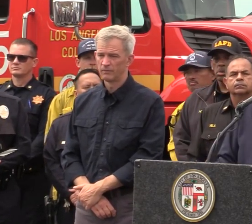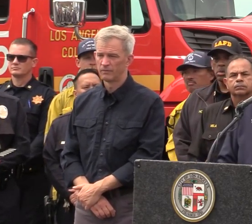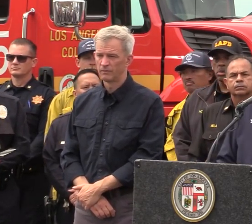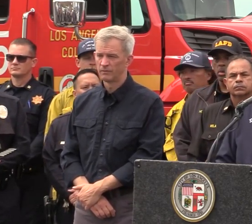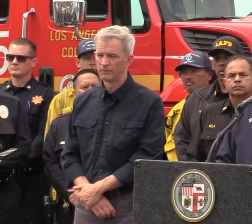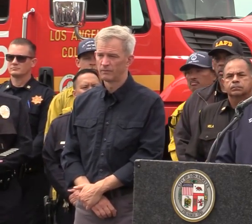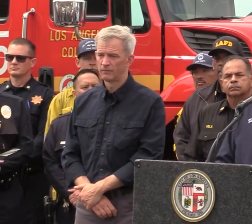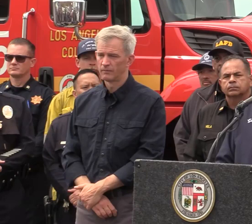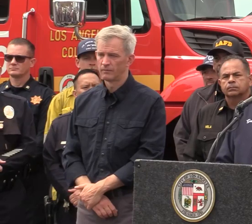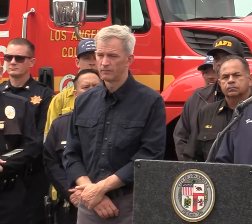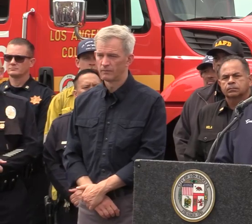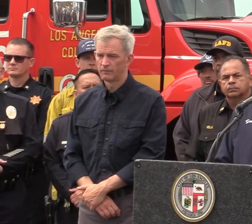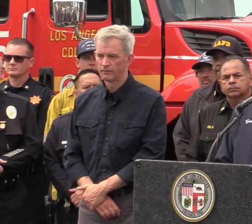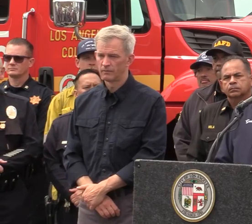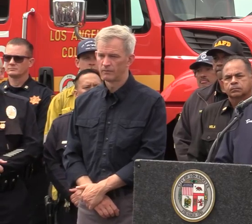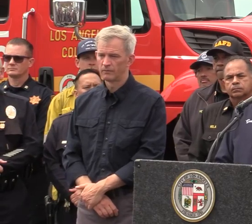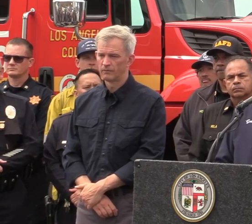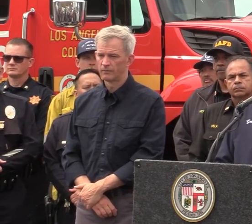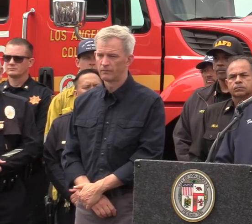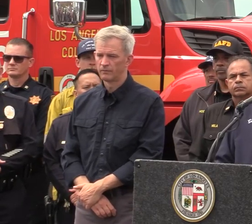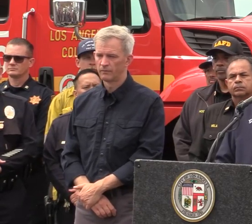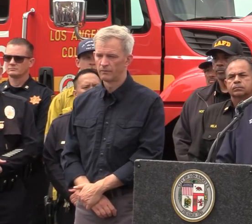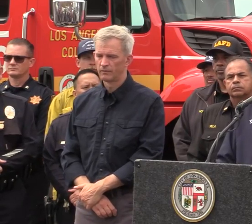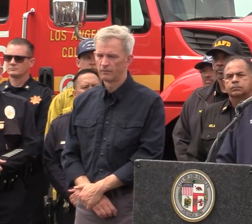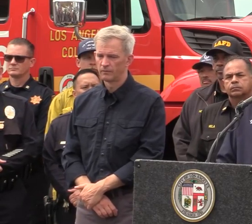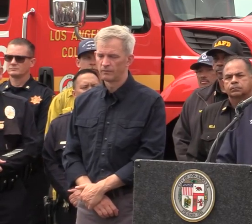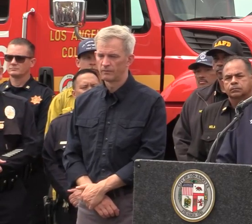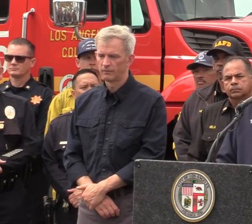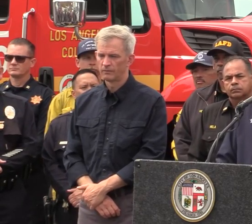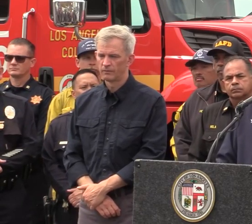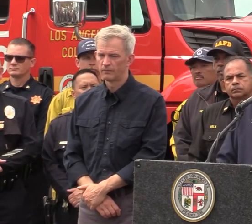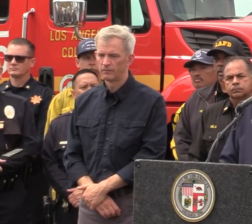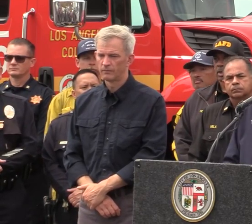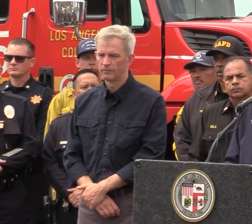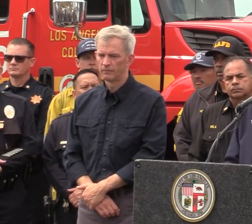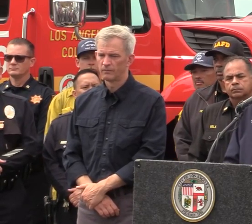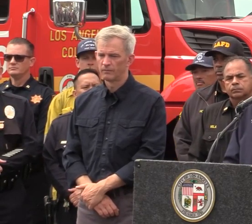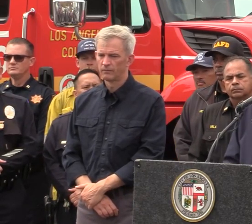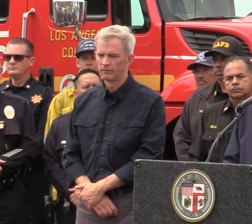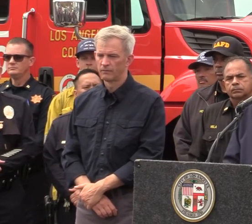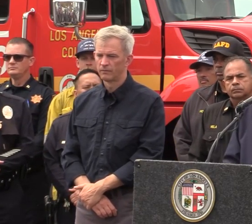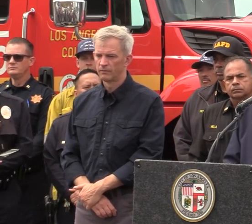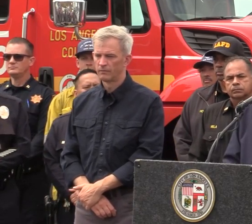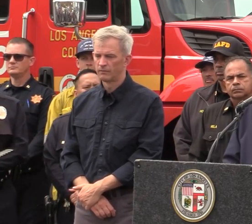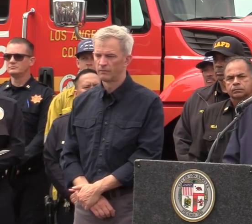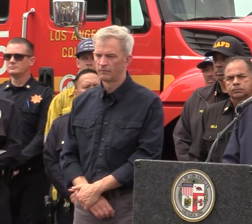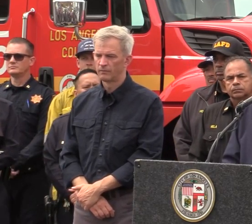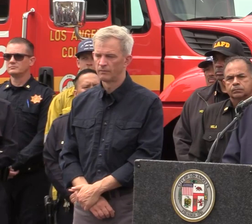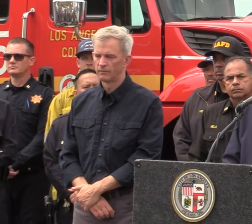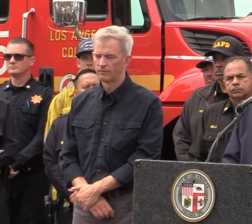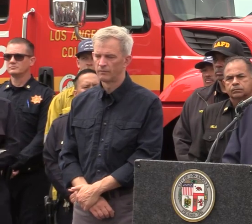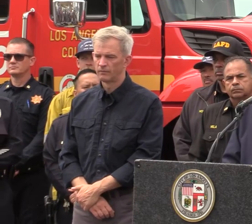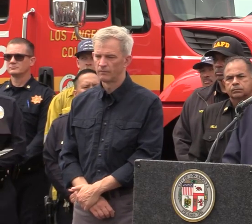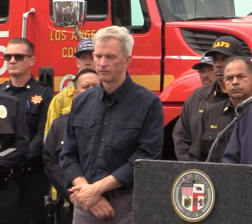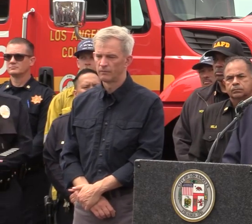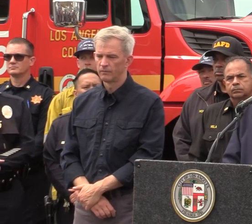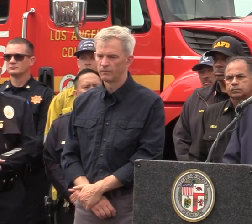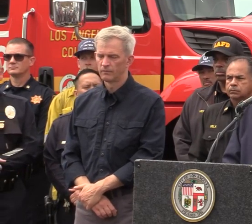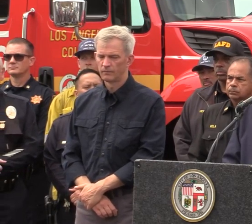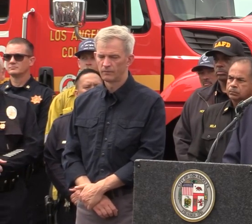Los Ángeles, pero hay órdenes en el condado de Los Ángeles. Afortunadamente hemos tenido un clima fresco